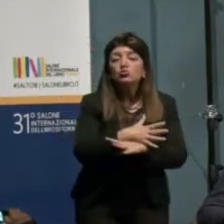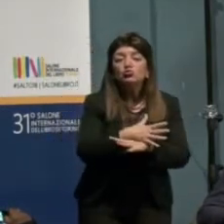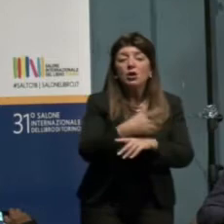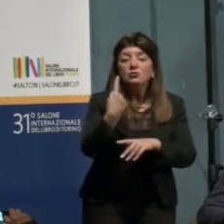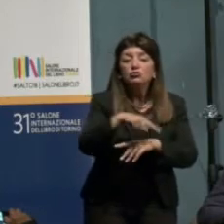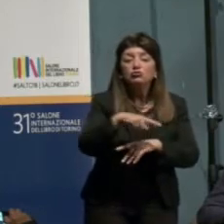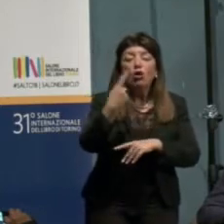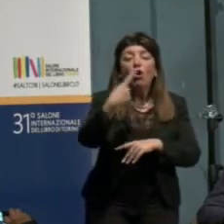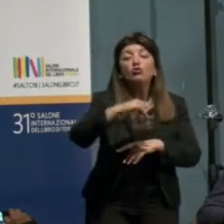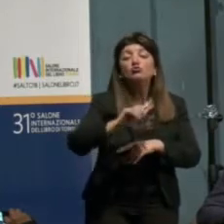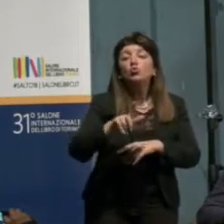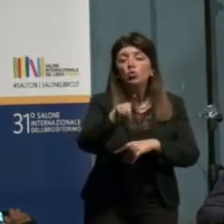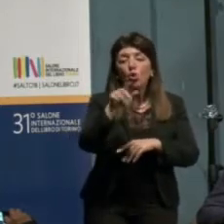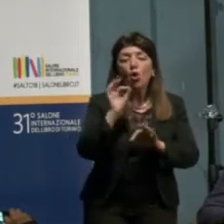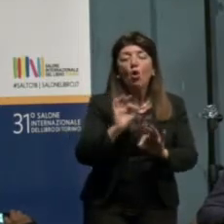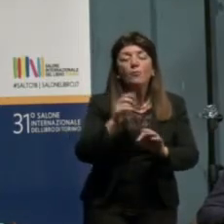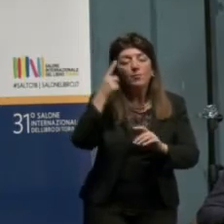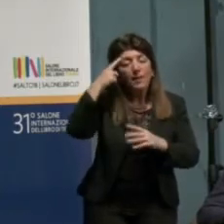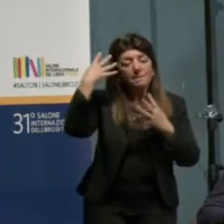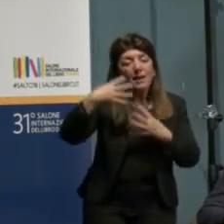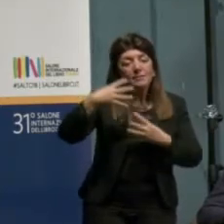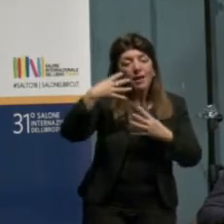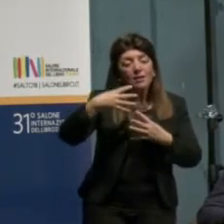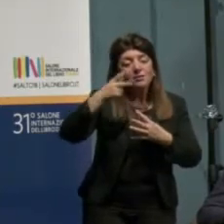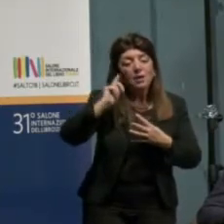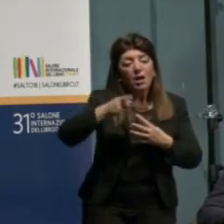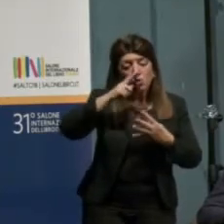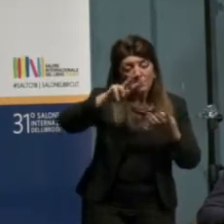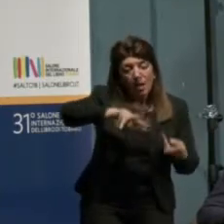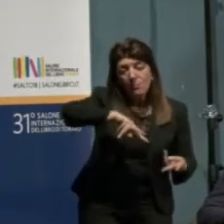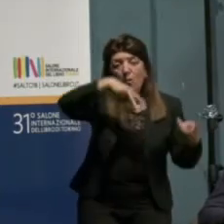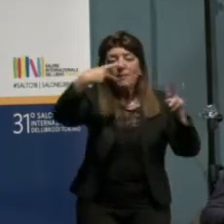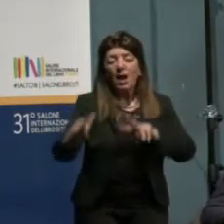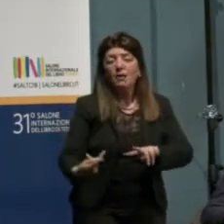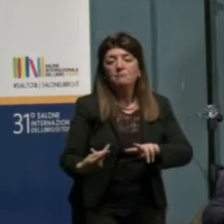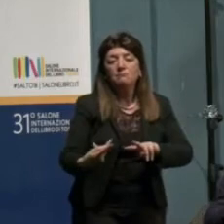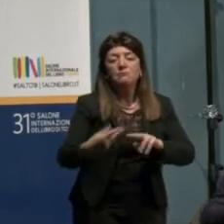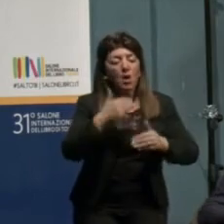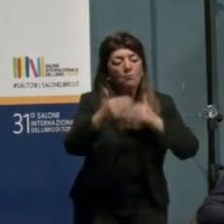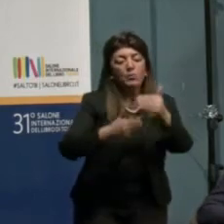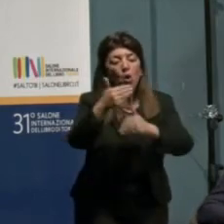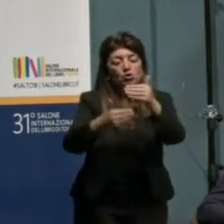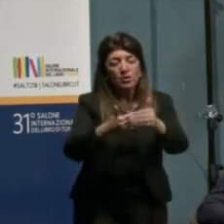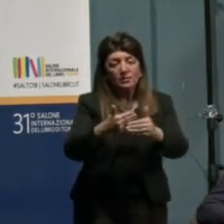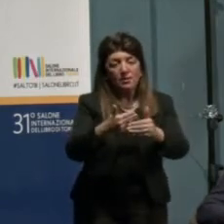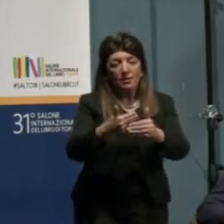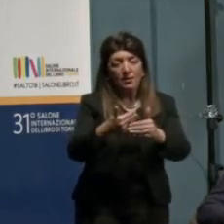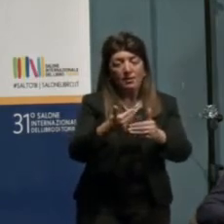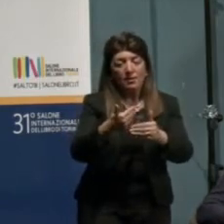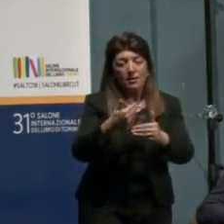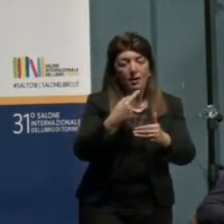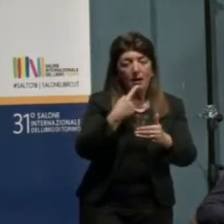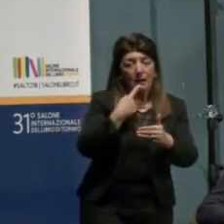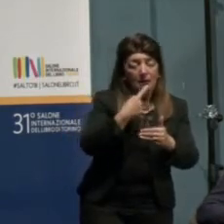un certo modo di essere di procedere e di non dire perché parlo adesso